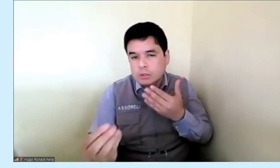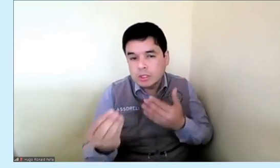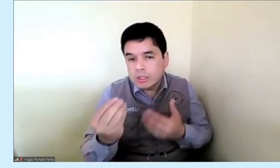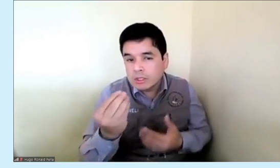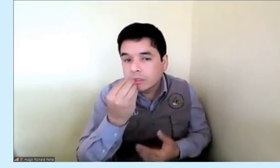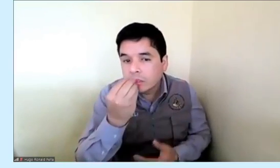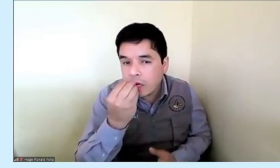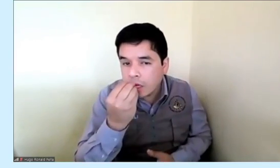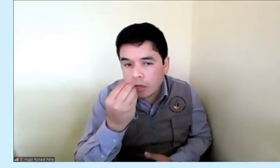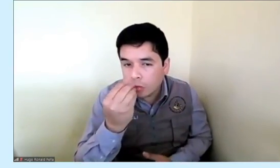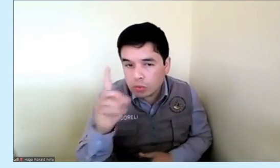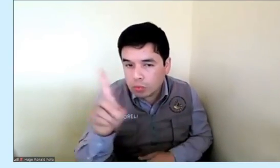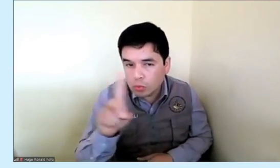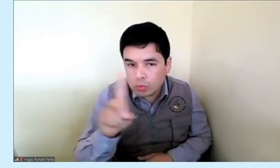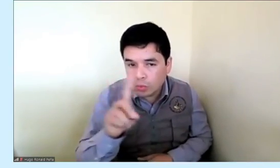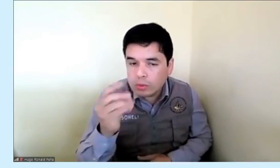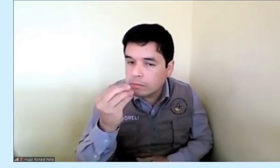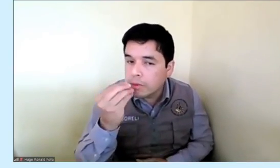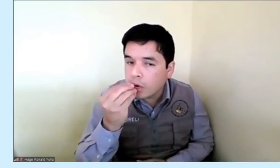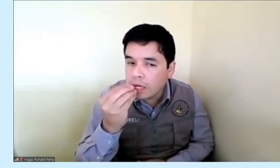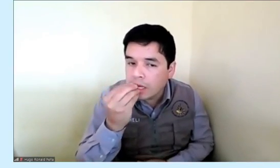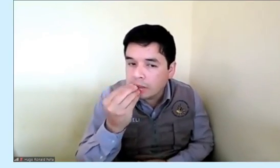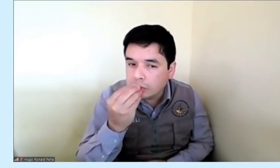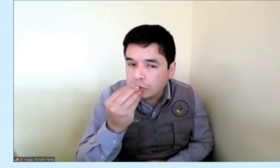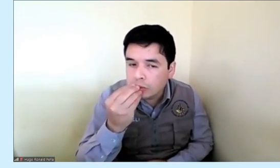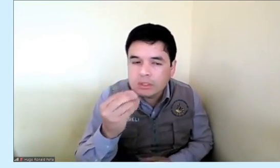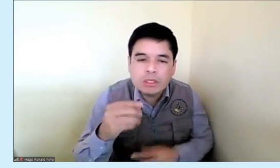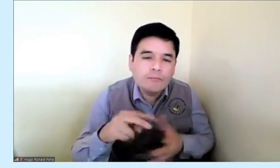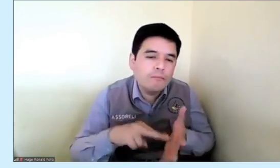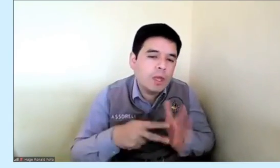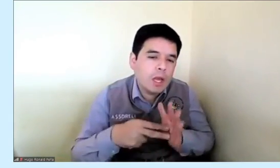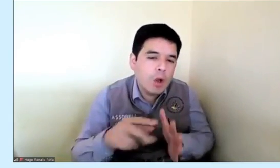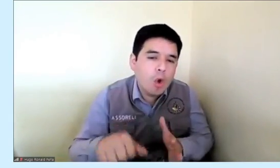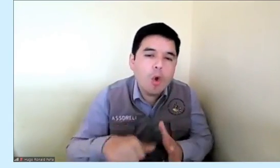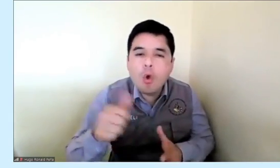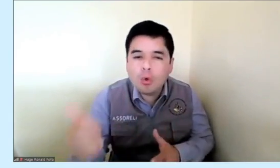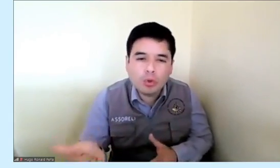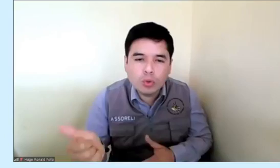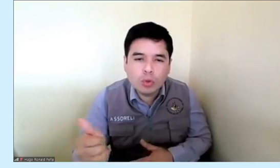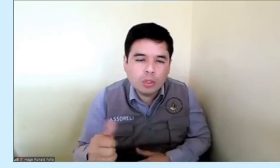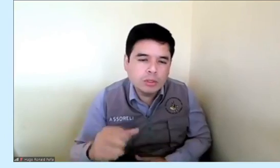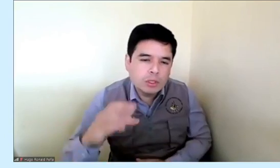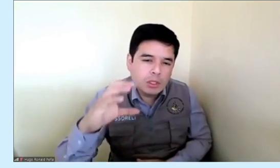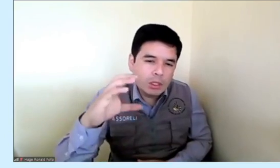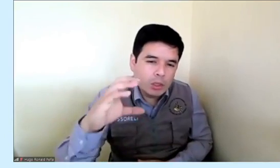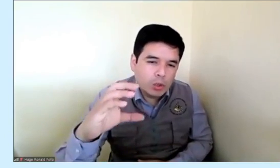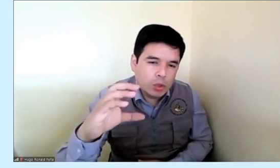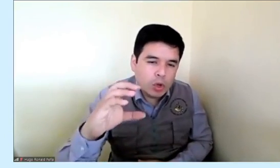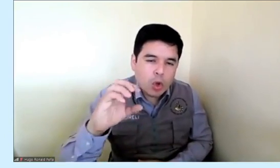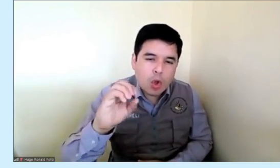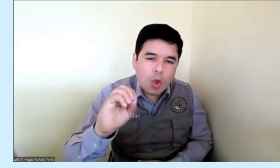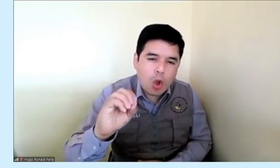Y lejos de la boca, porque si está cerca de la boca, significa otra